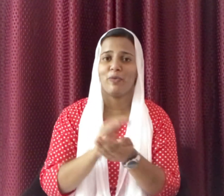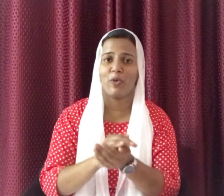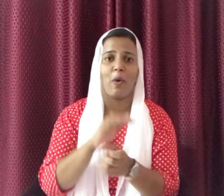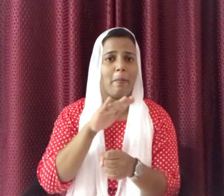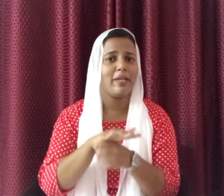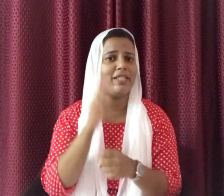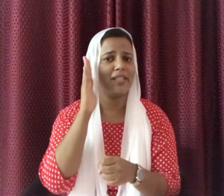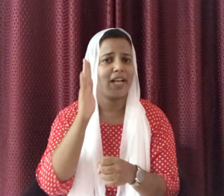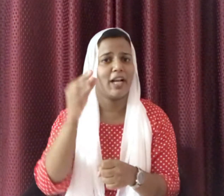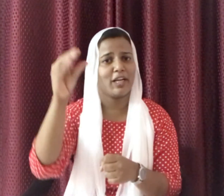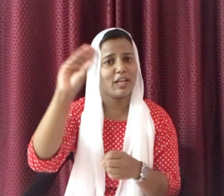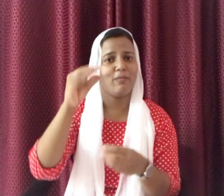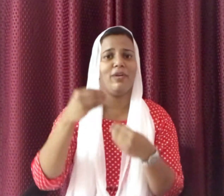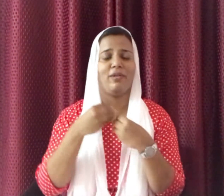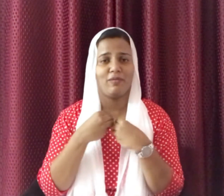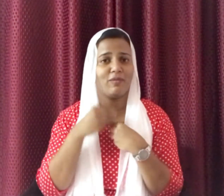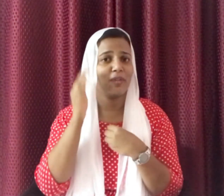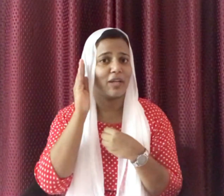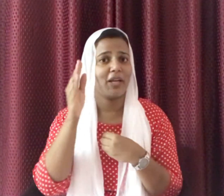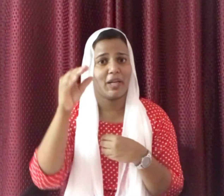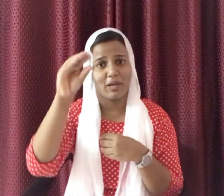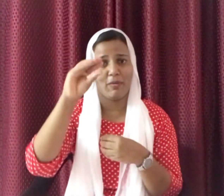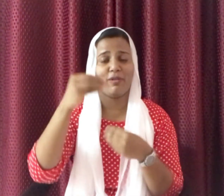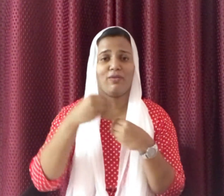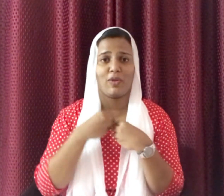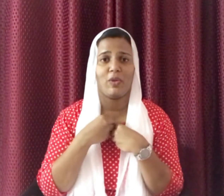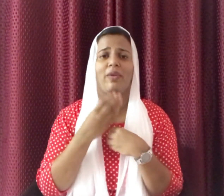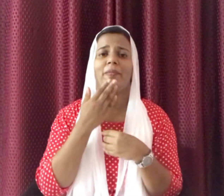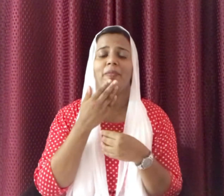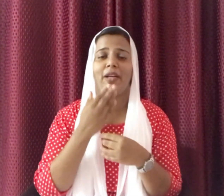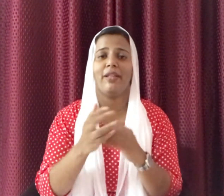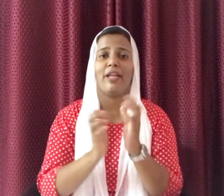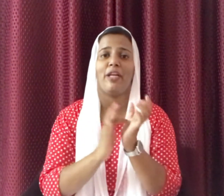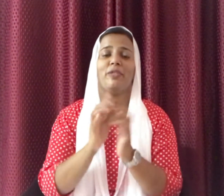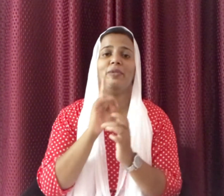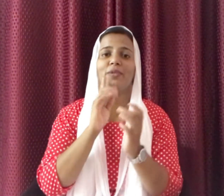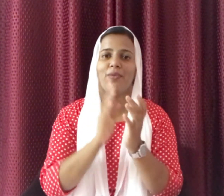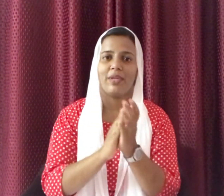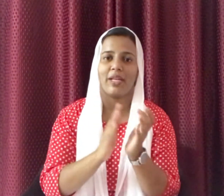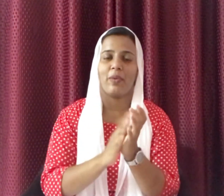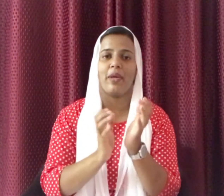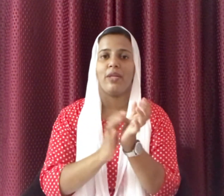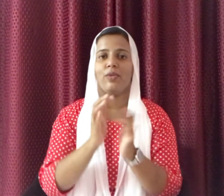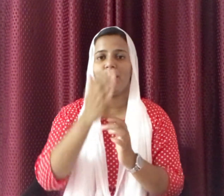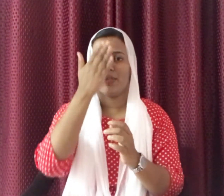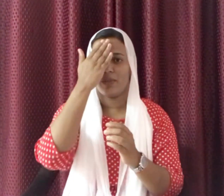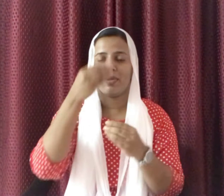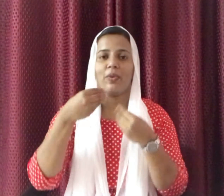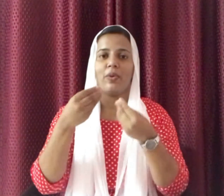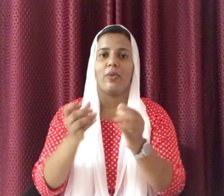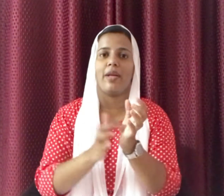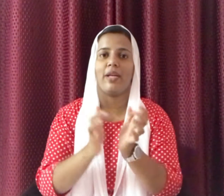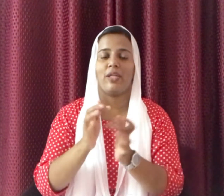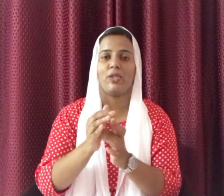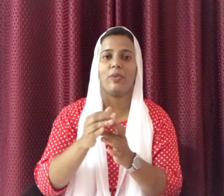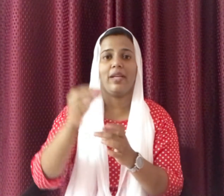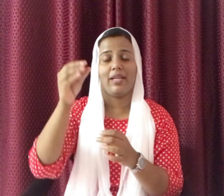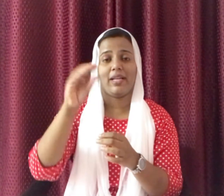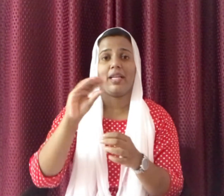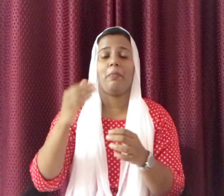കൃപ തന്നതിനായിട്ട് സ്തോത്രം പറഞ്ഞാട്ടെ. കർത്താവെ, ഞങ്ങൾ അങ്ങേക്ക് നന്ദി പറയുന്നു, അങ്ങേ സ്തുതിക്കുന്നു, അങ്ങേക്ക് സ്തോത്രം ചെയ്യുന്നു. അങ്ങയുടെ കരുണയ്ക്കായിട്ട്, അങ്ങയുടെ സ്നേഹത്തിനായിട്ട്